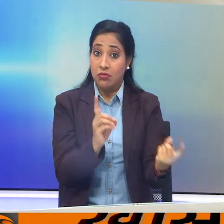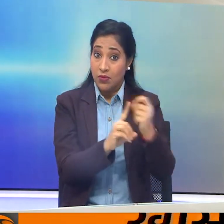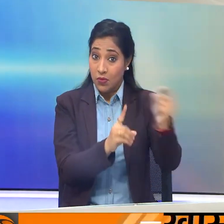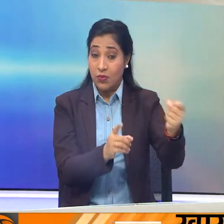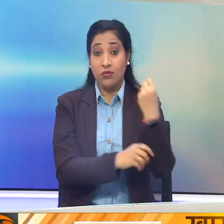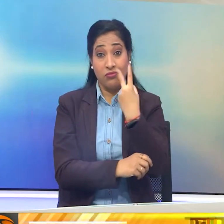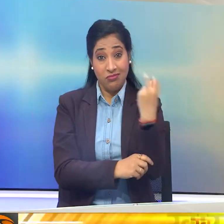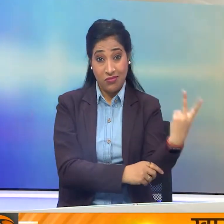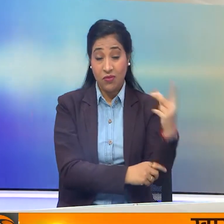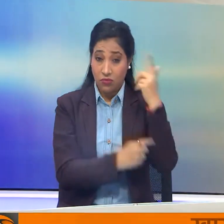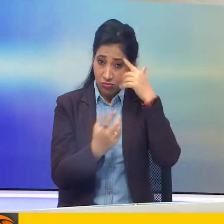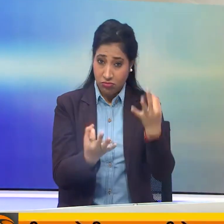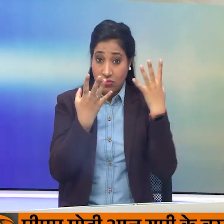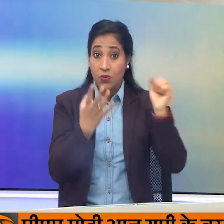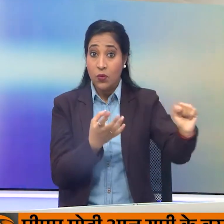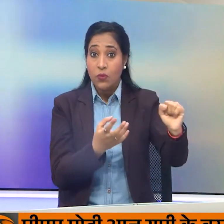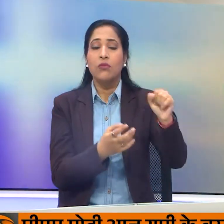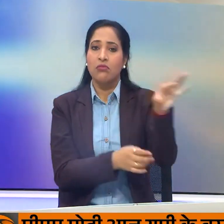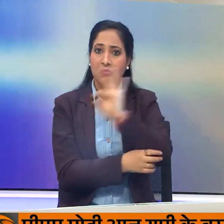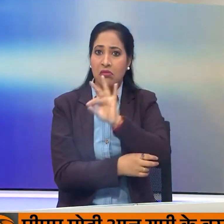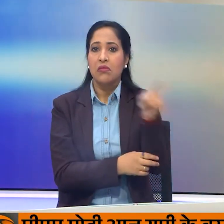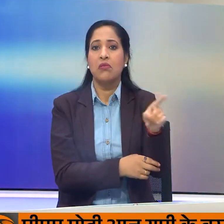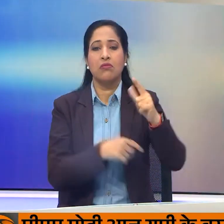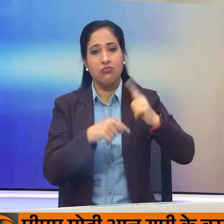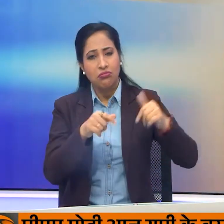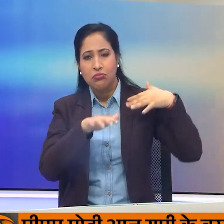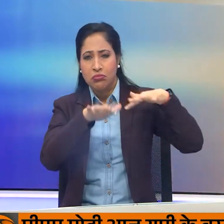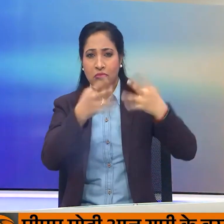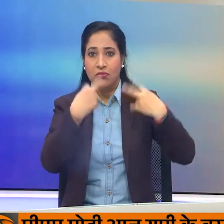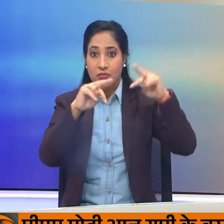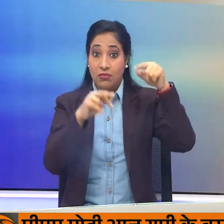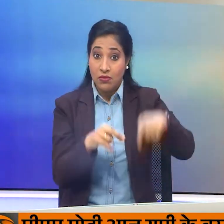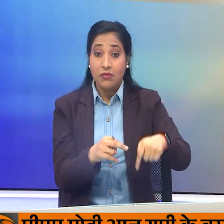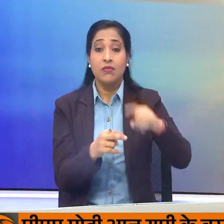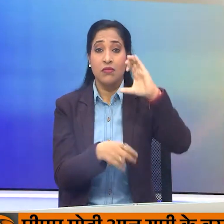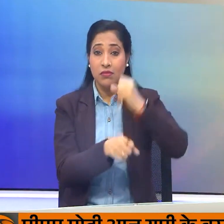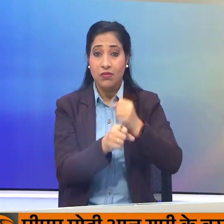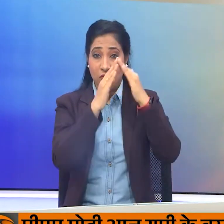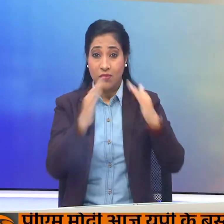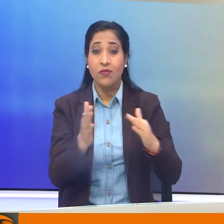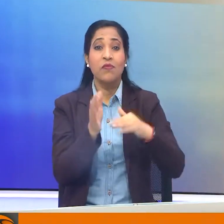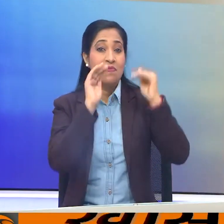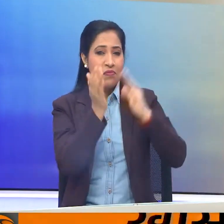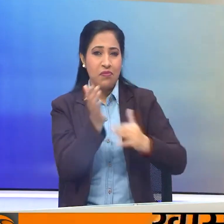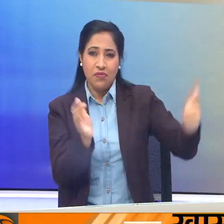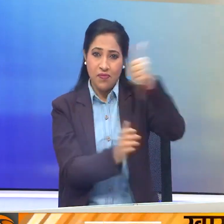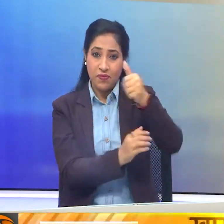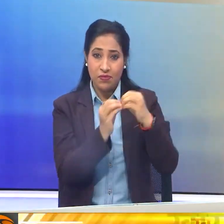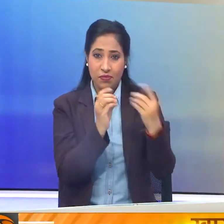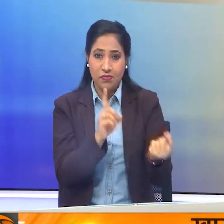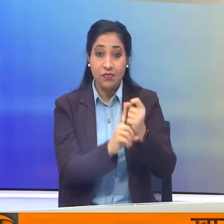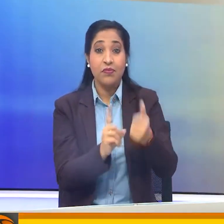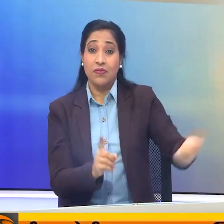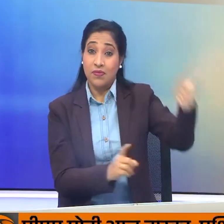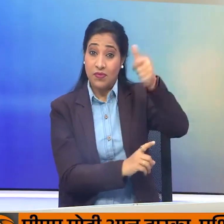पार्टी ने अपने स्टार प्रचारकों को चुनावी मैदान में उतार दिया है। आज केंद्रीय गृह एवं सहकारिता मंत्री और भाजपा के